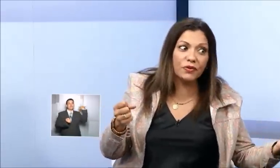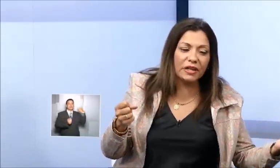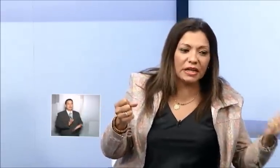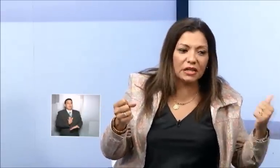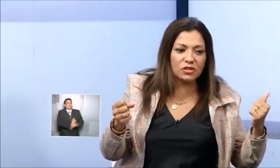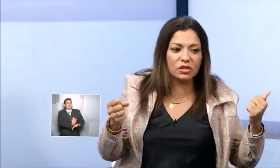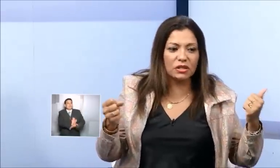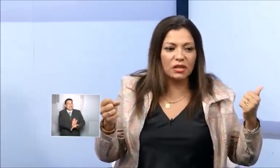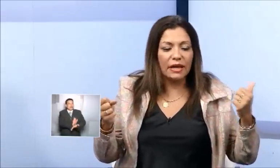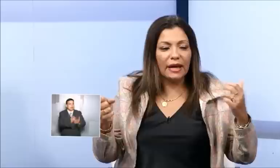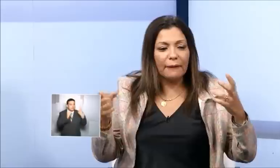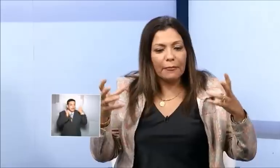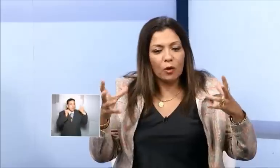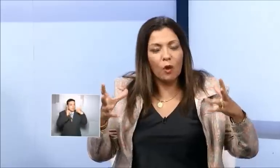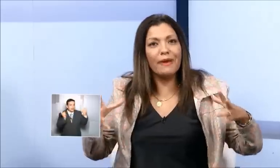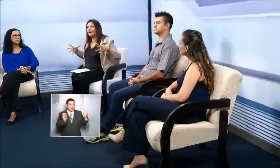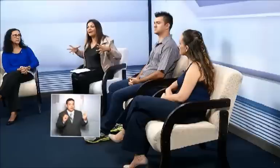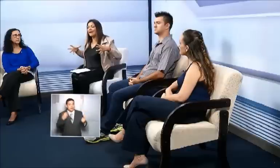barulho diferente.